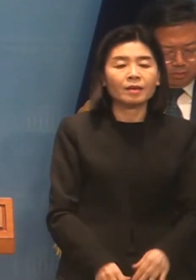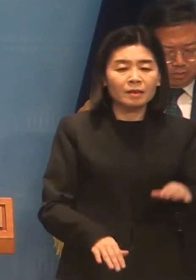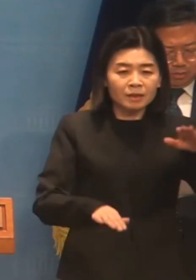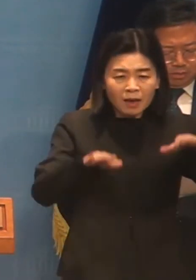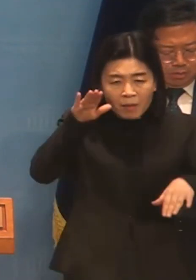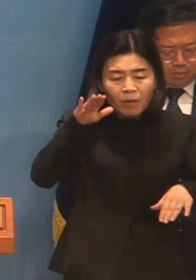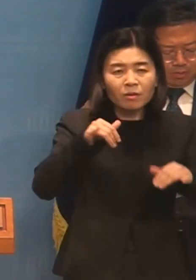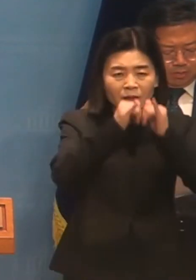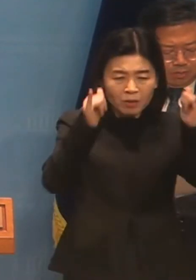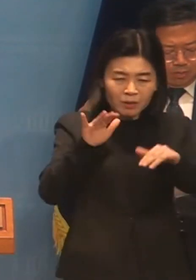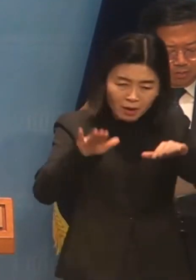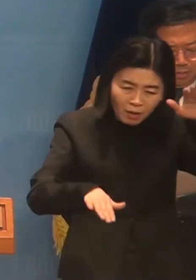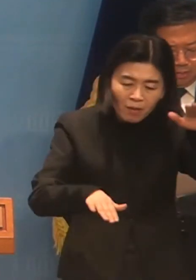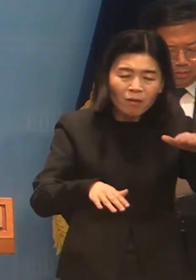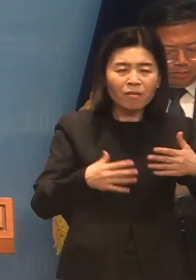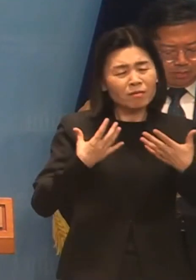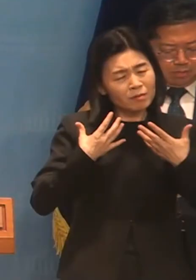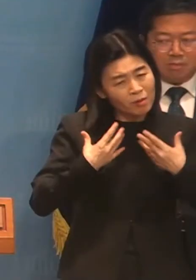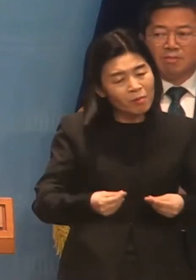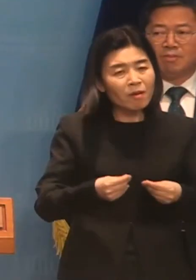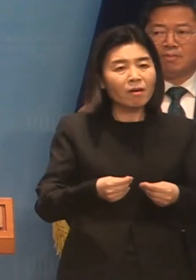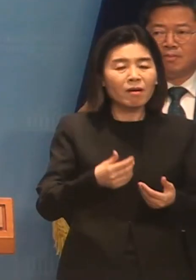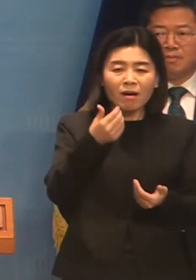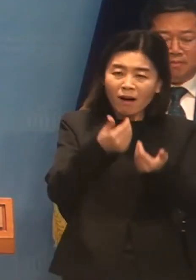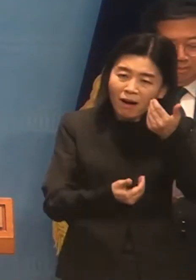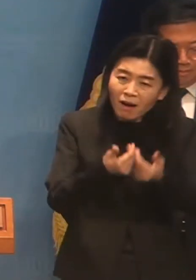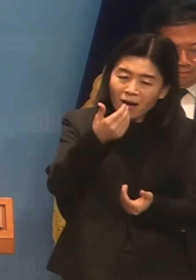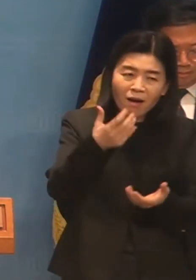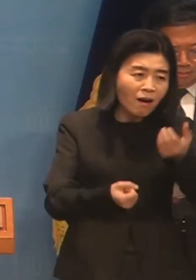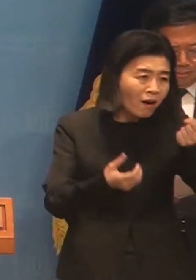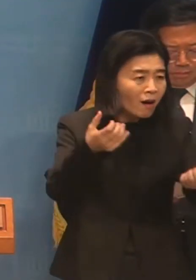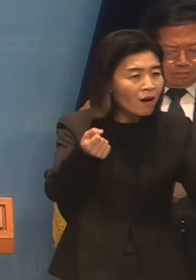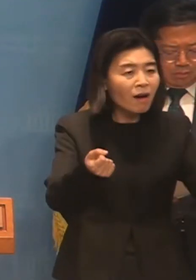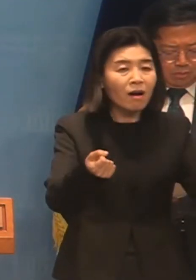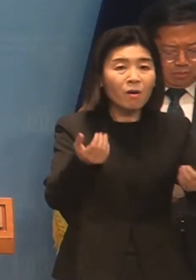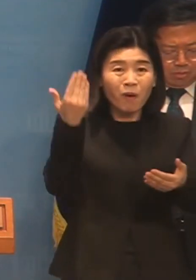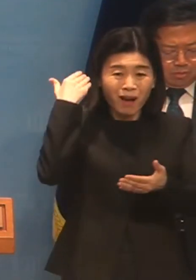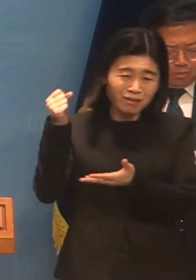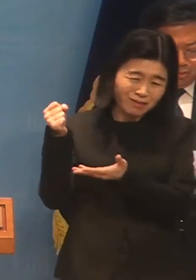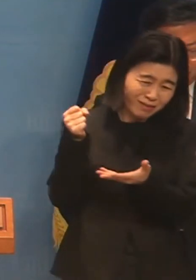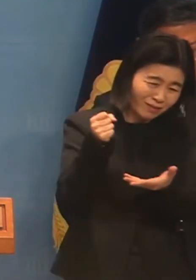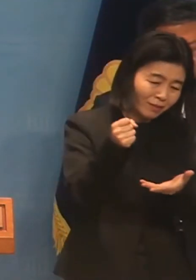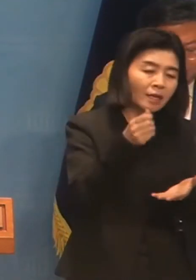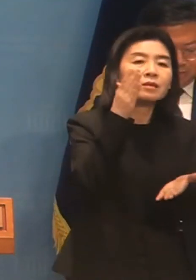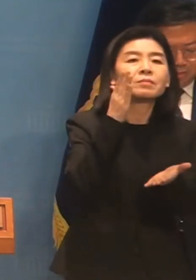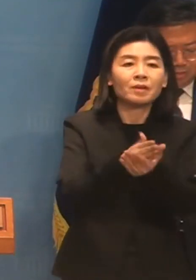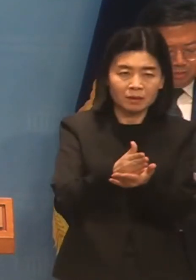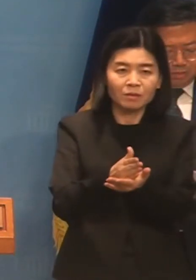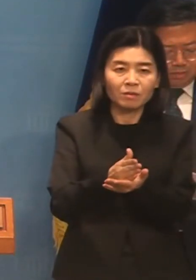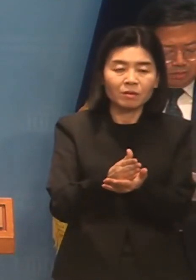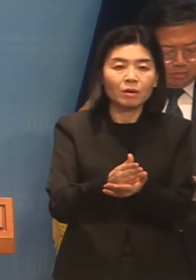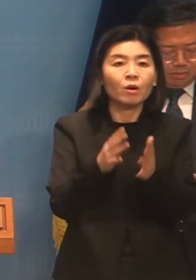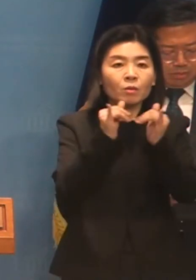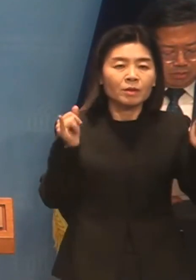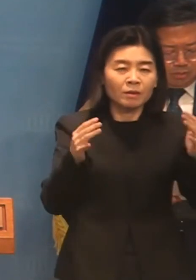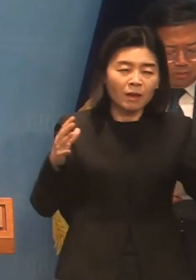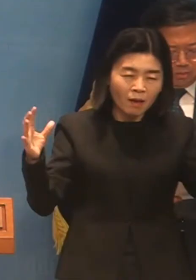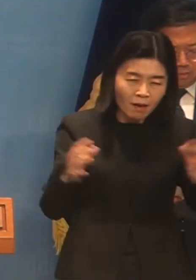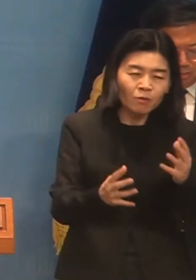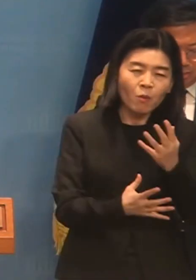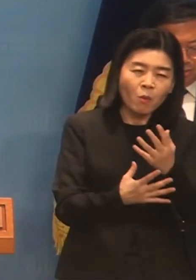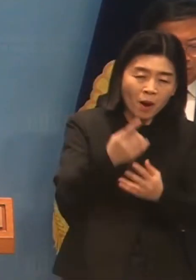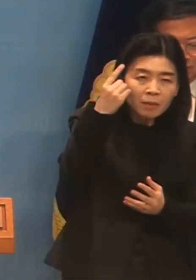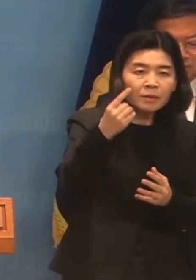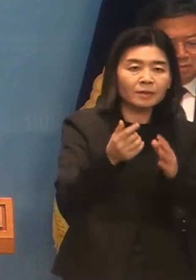불평등과 절망, 갈등과 대결로 얼룩진 구시대의 문을 닫고 국민 대통합으로 희망과